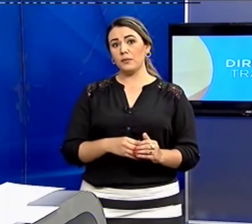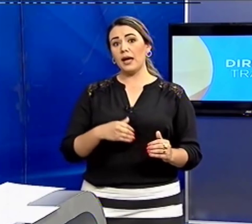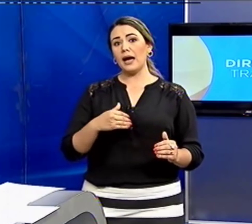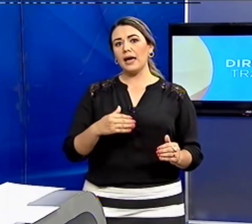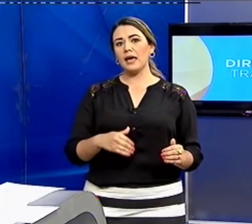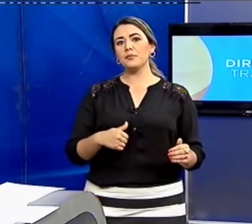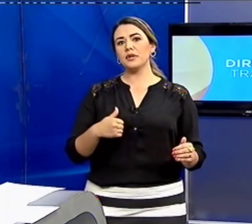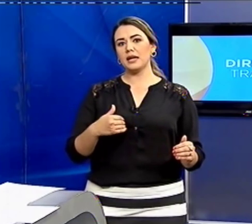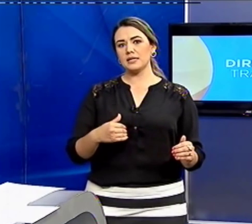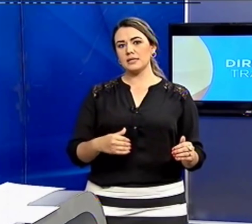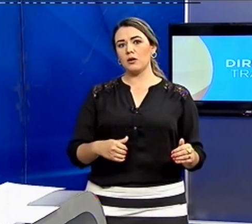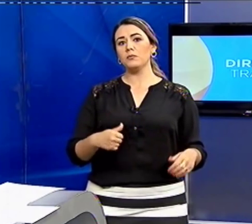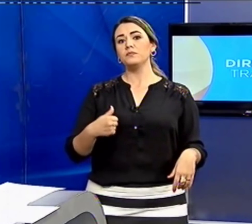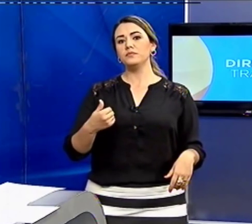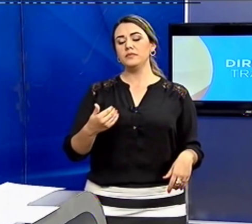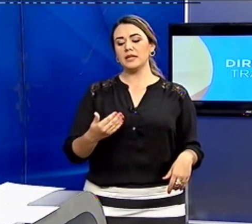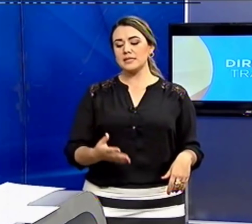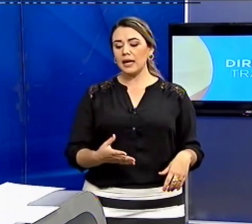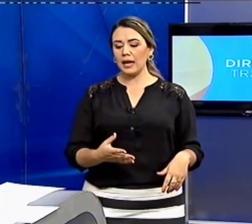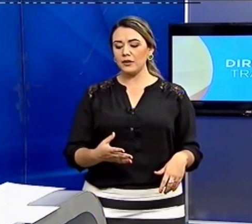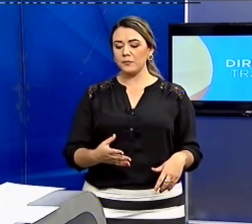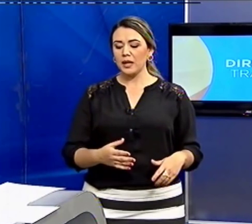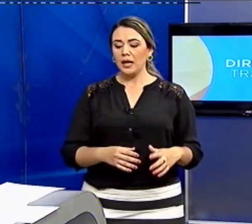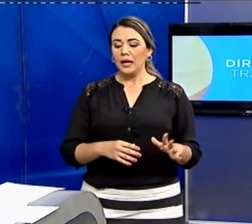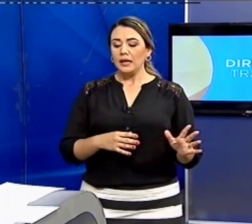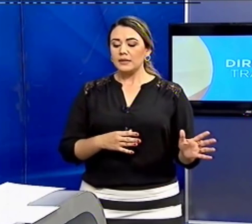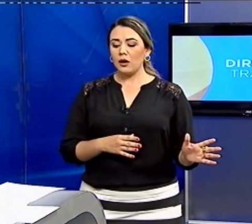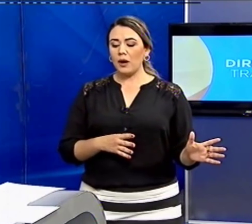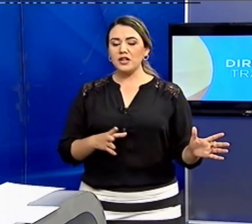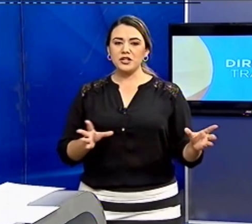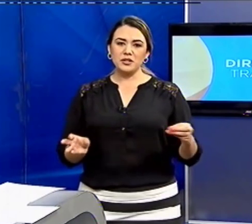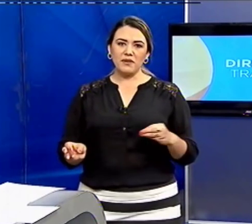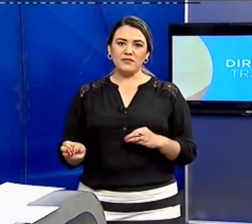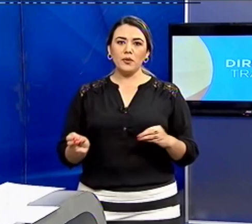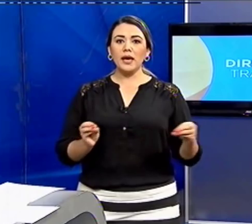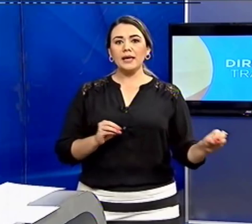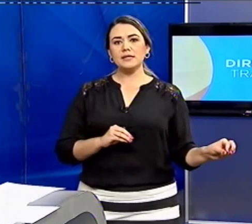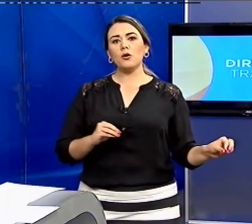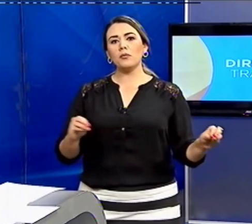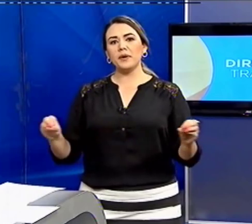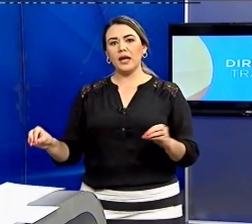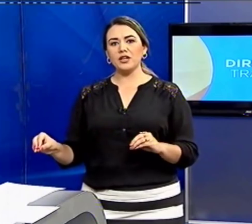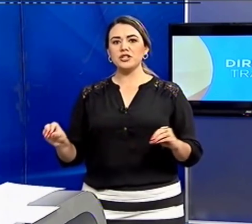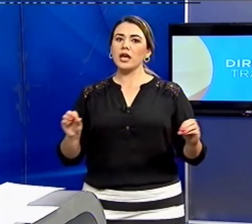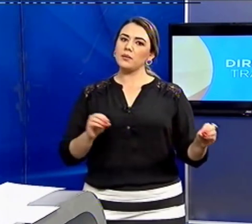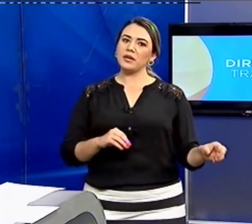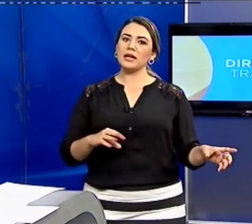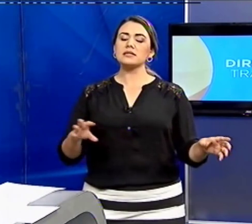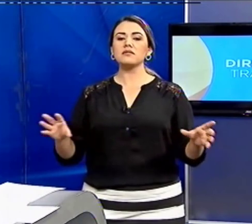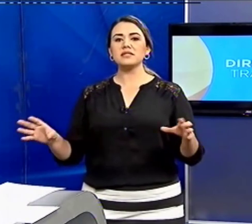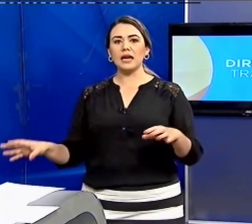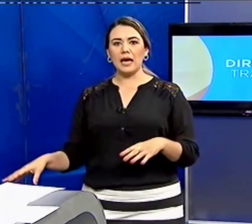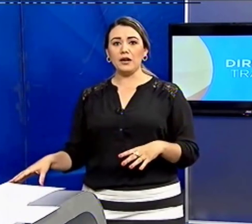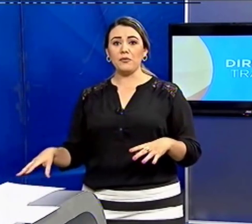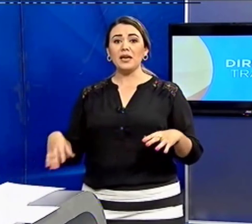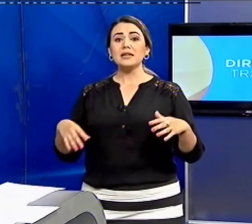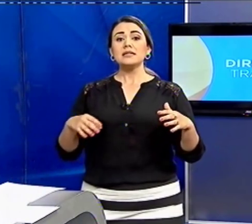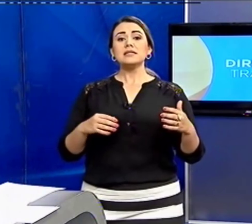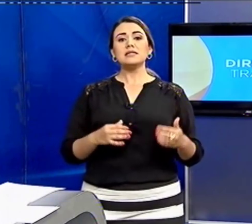à remuneração e salário. Então, a gente vai ver o que se compreende em remuneração e salário, se